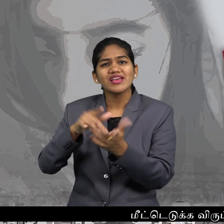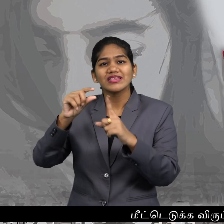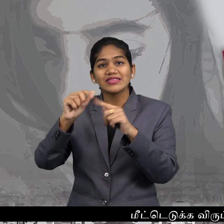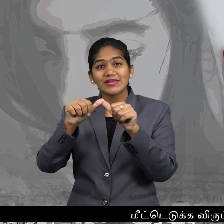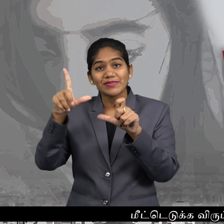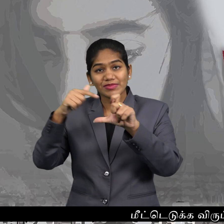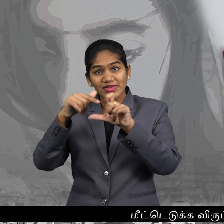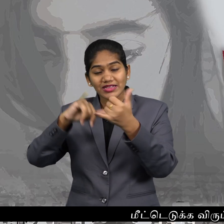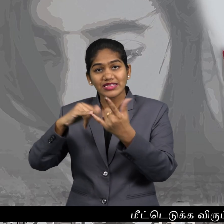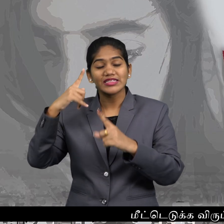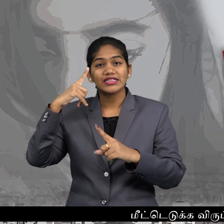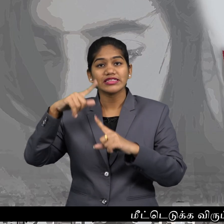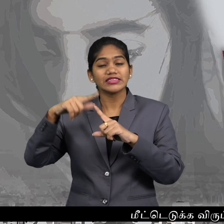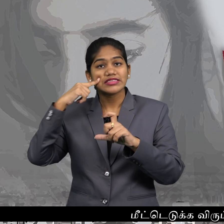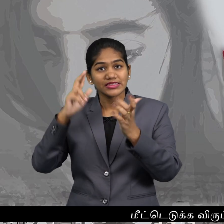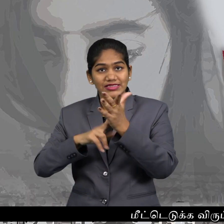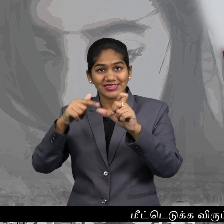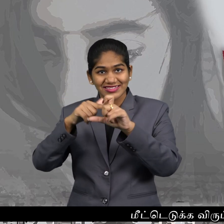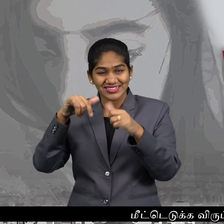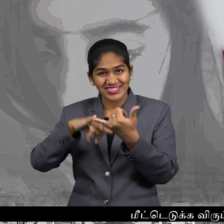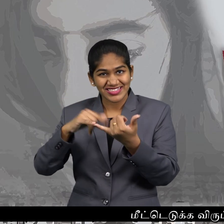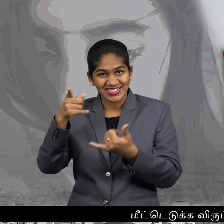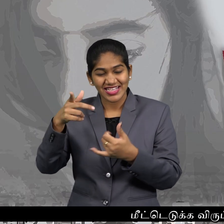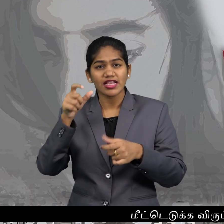மீட்டெடுக்க விரும்பியதால் ஏற்பட்டது.